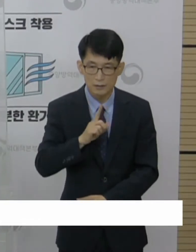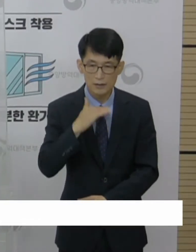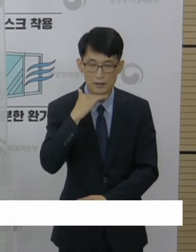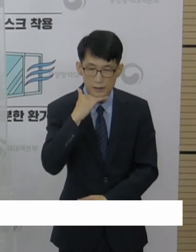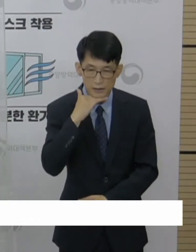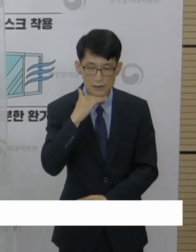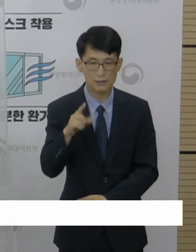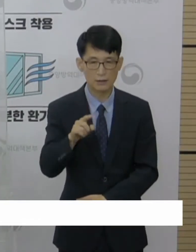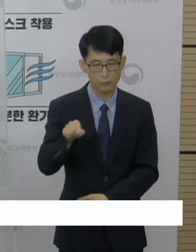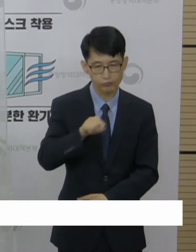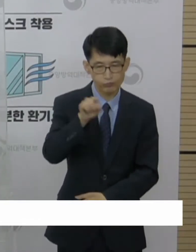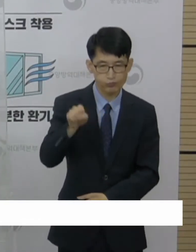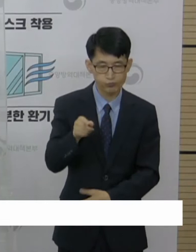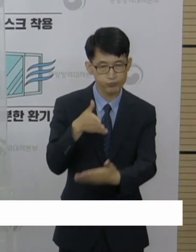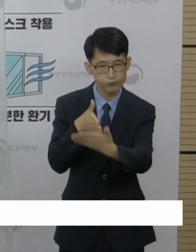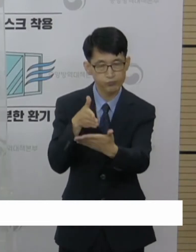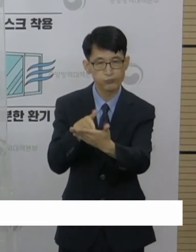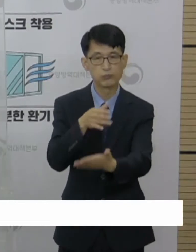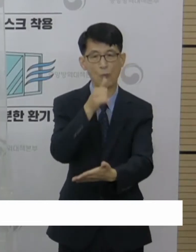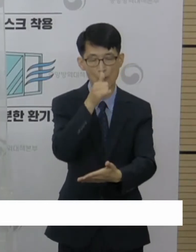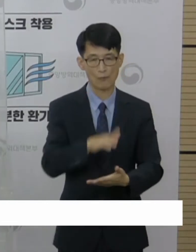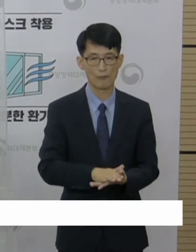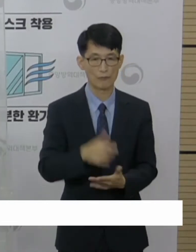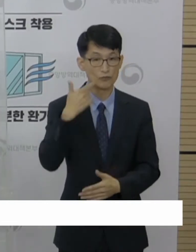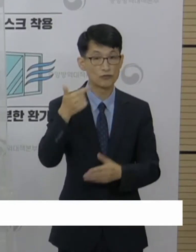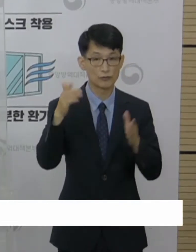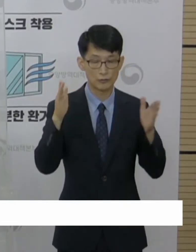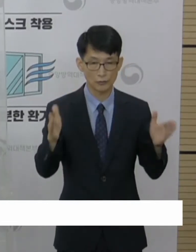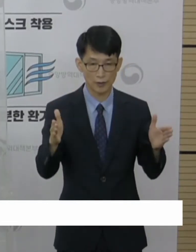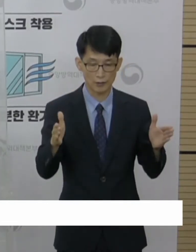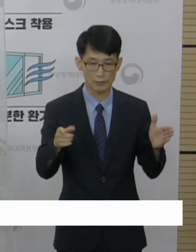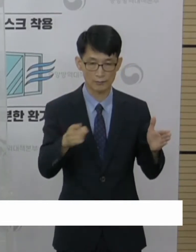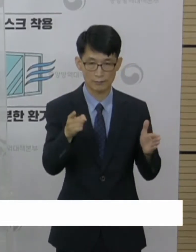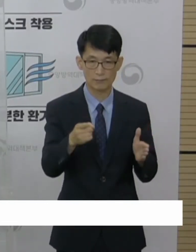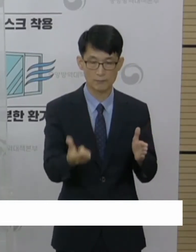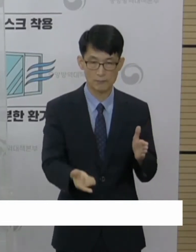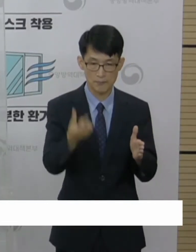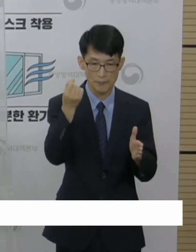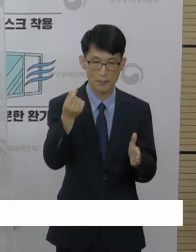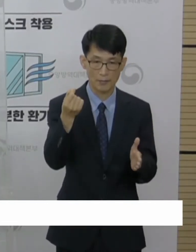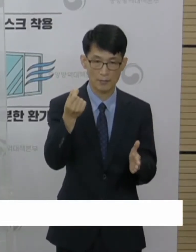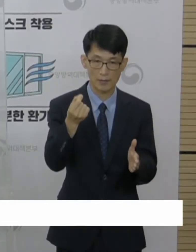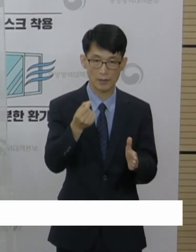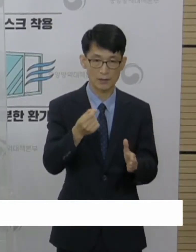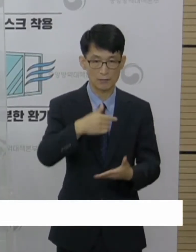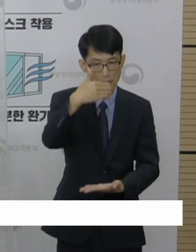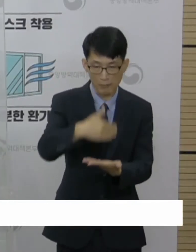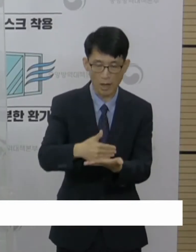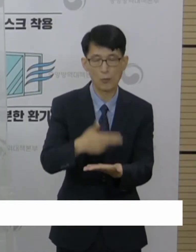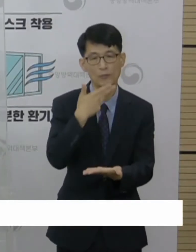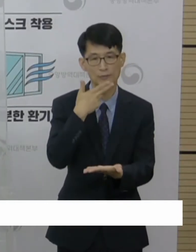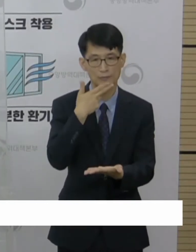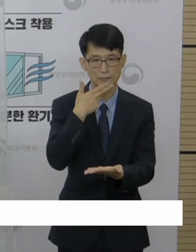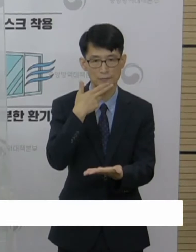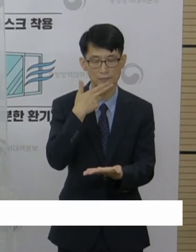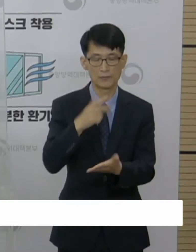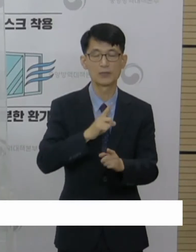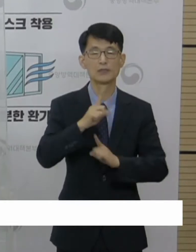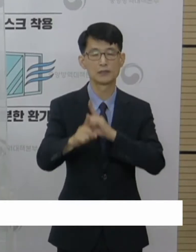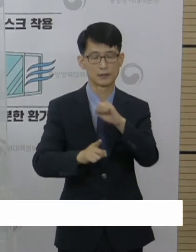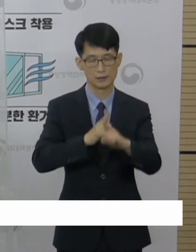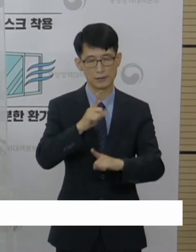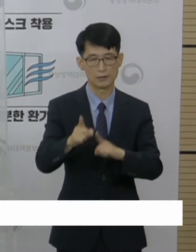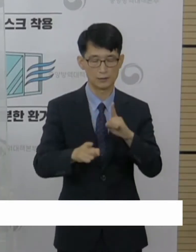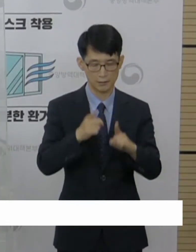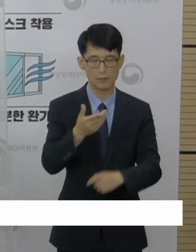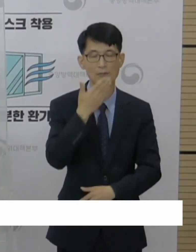있습니다. 6일간의 사전 예약 기간 중에는 조기 마감 없이 언제나 예약이 가능하므로 접종